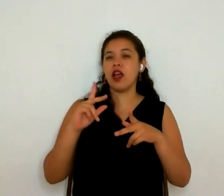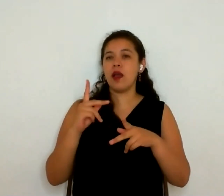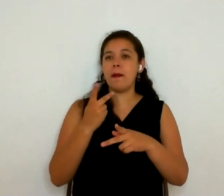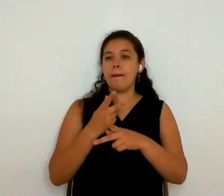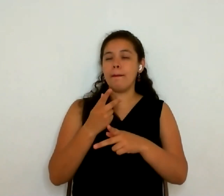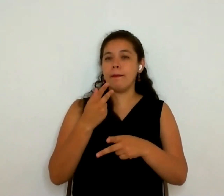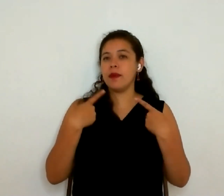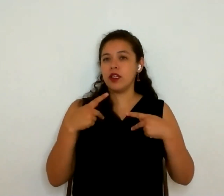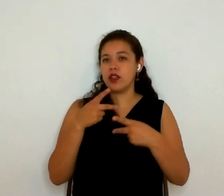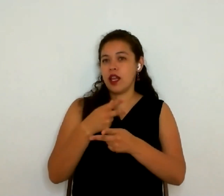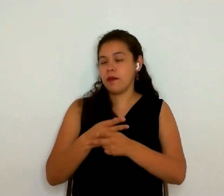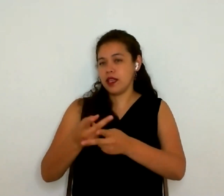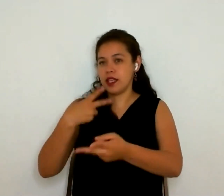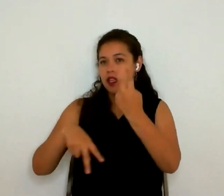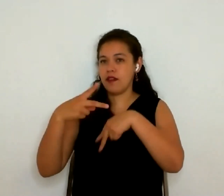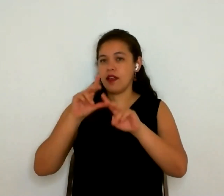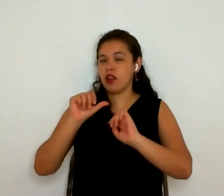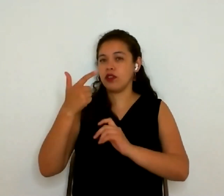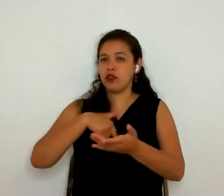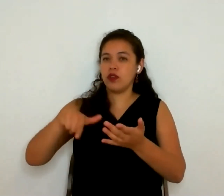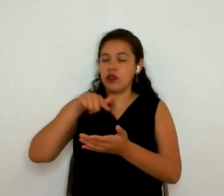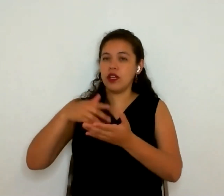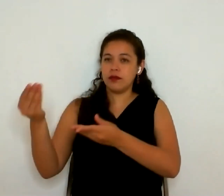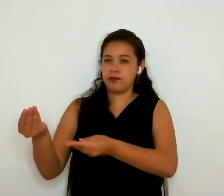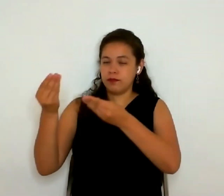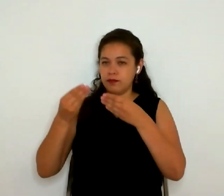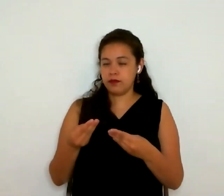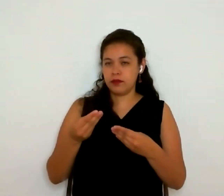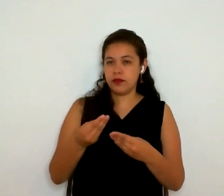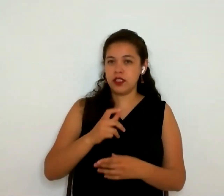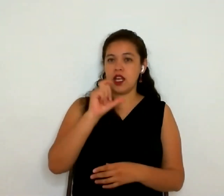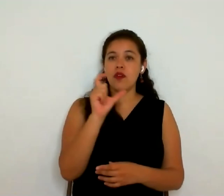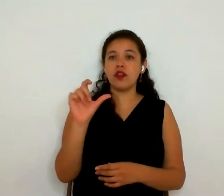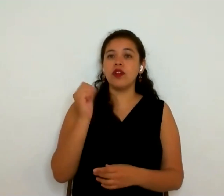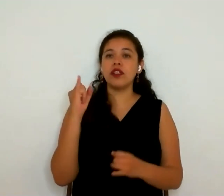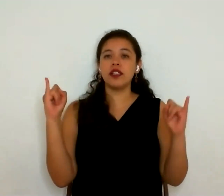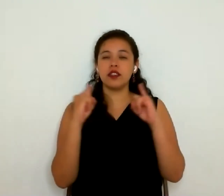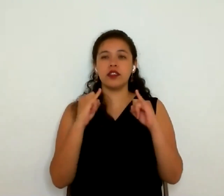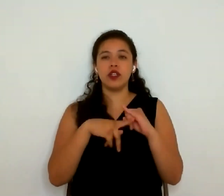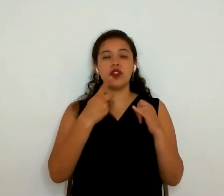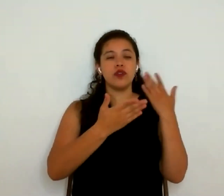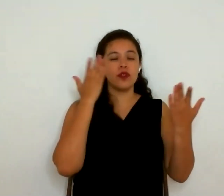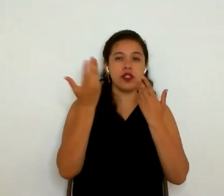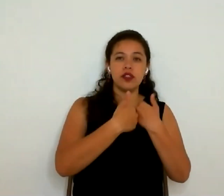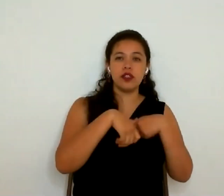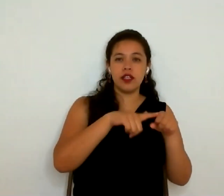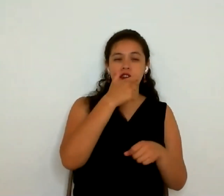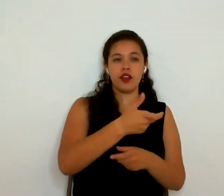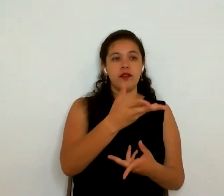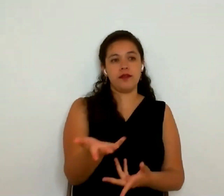pirate bay clasificación es pedirles que cuando vienen de otra institución tengan su estudio socioeconómico